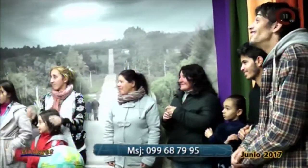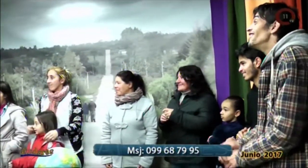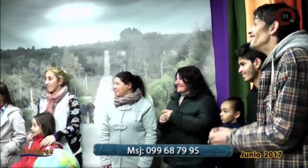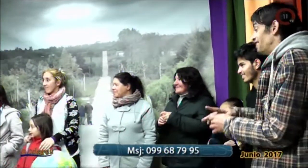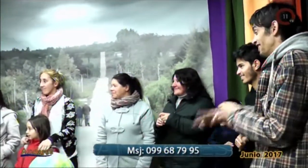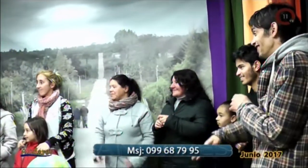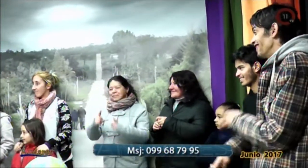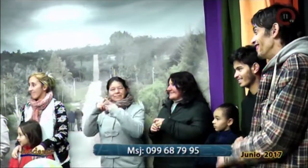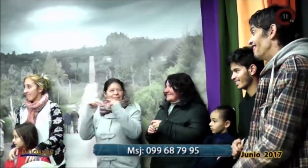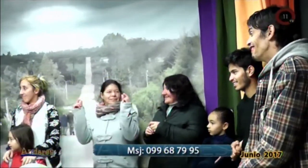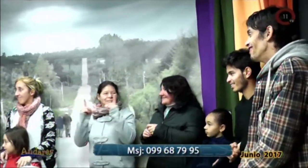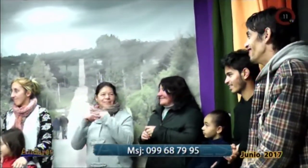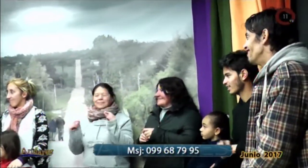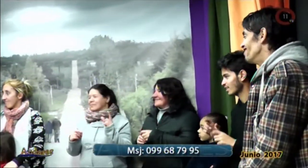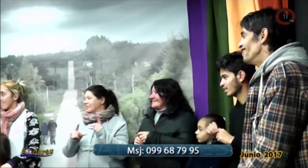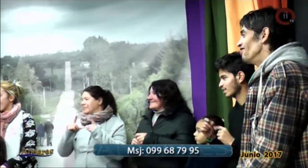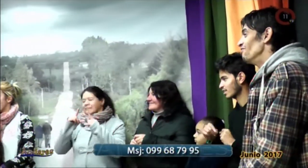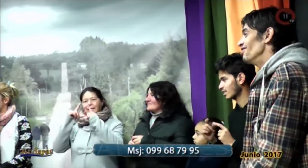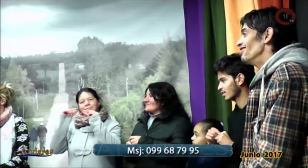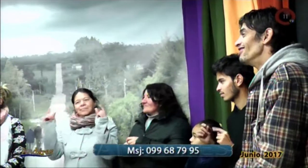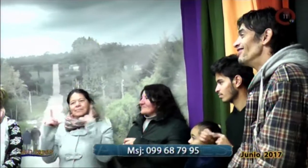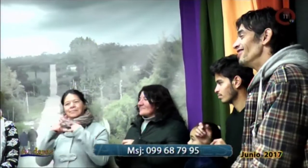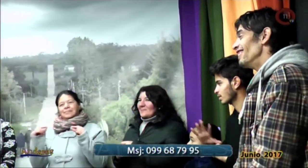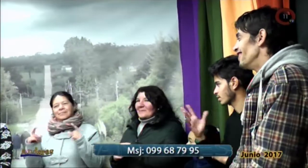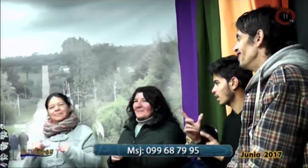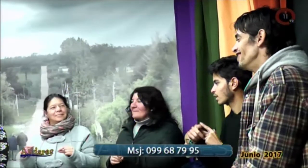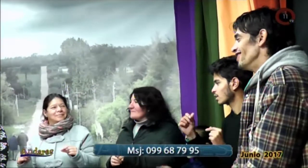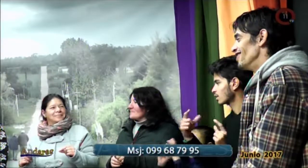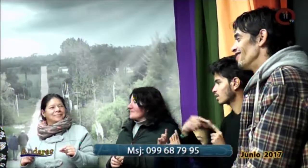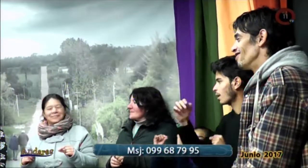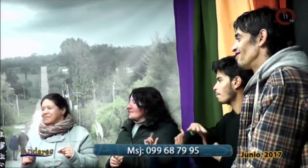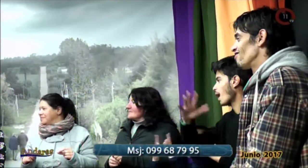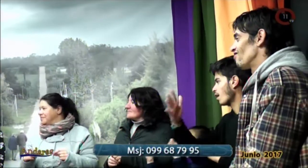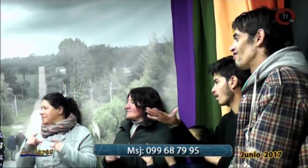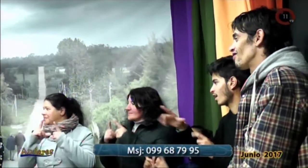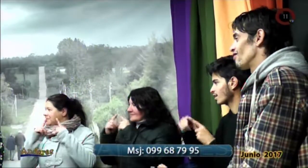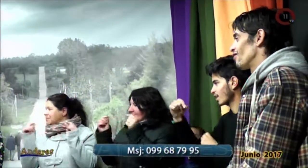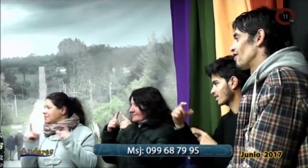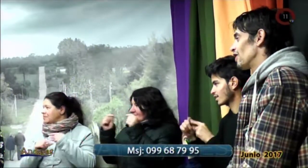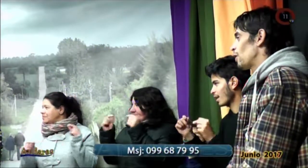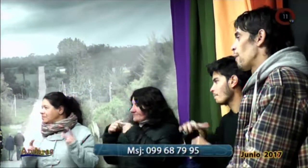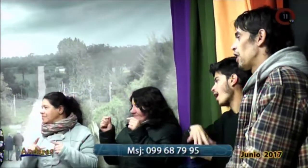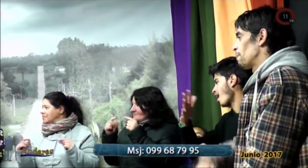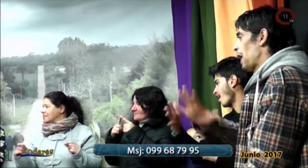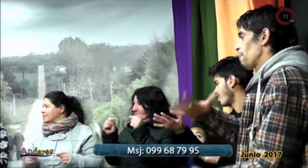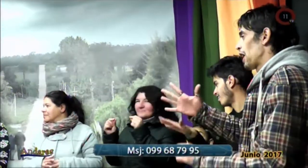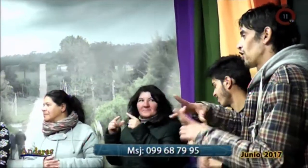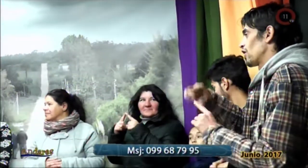Estamos en invierno Ahora en primavera viene A ver La estrella de mar